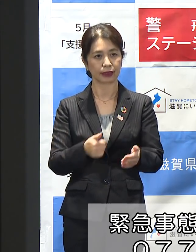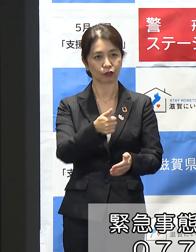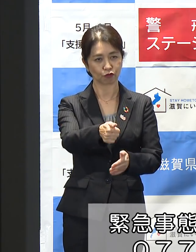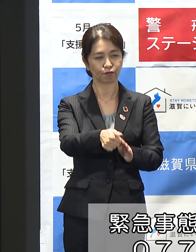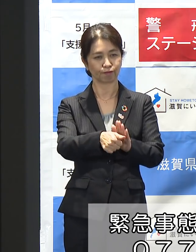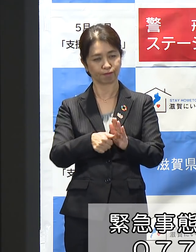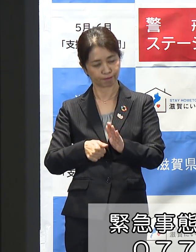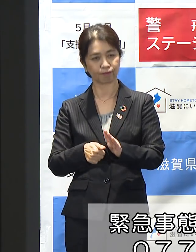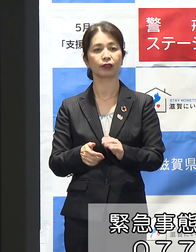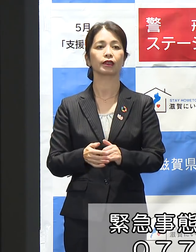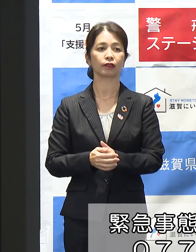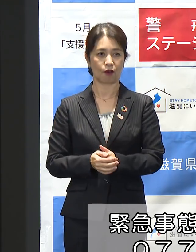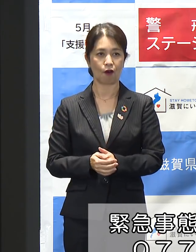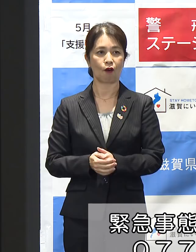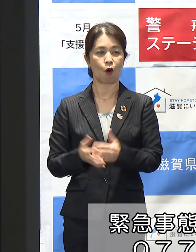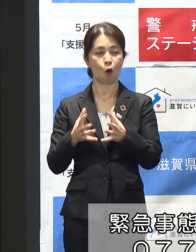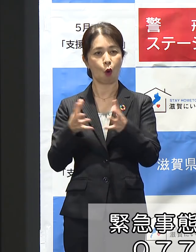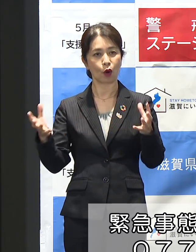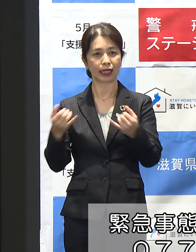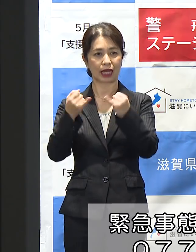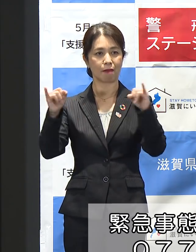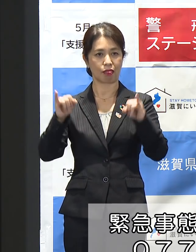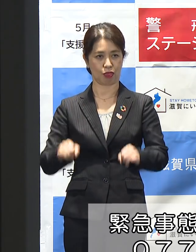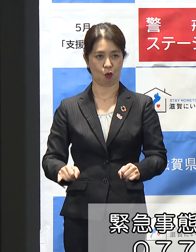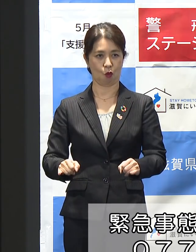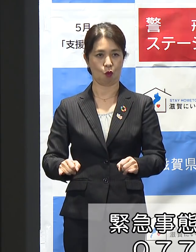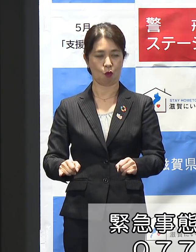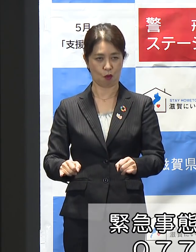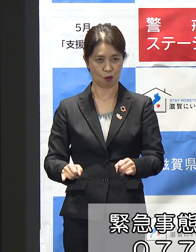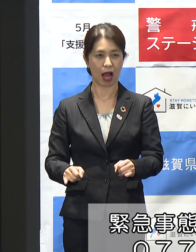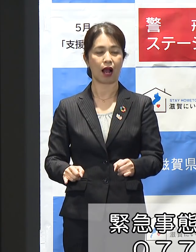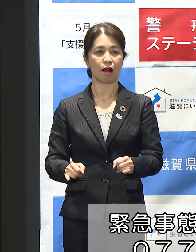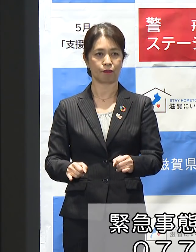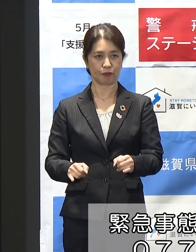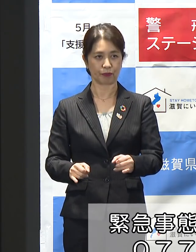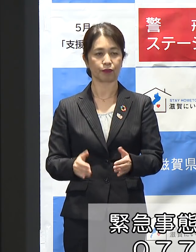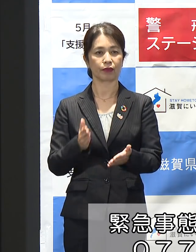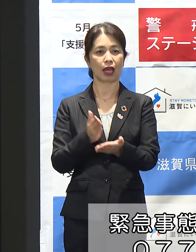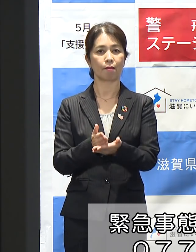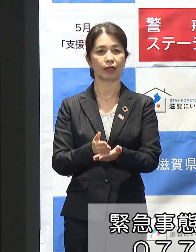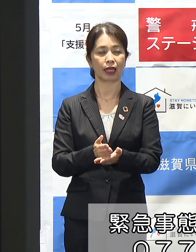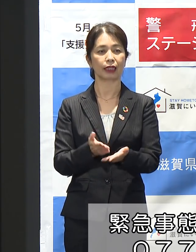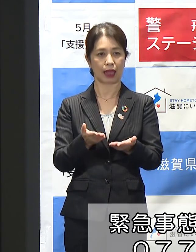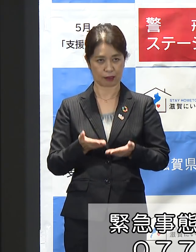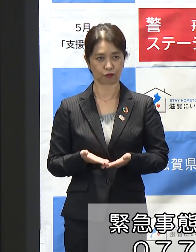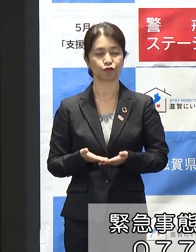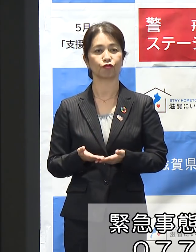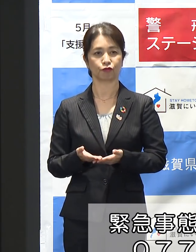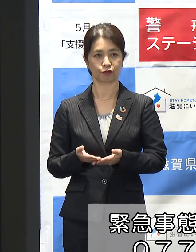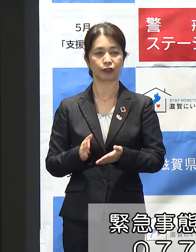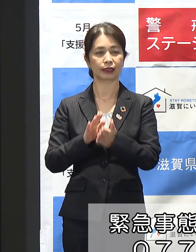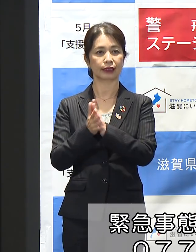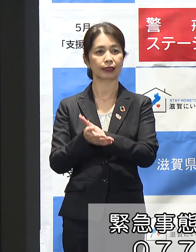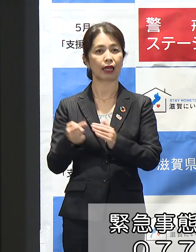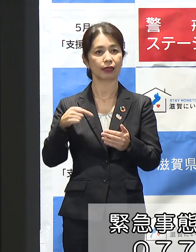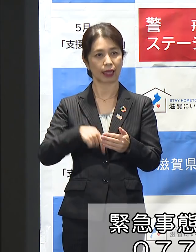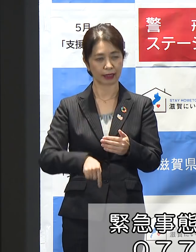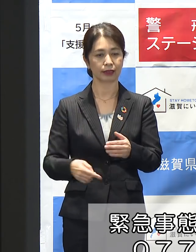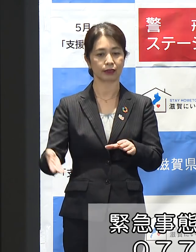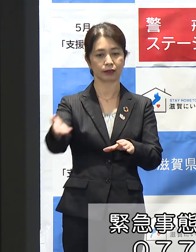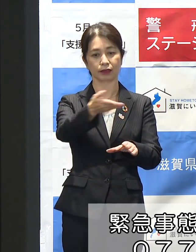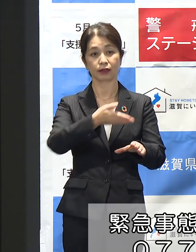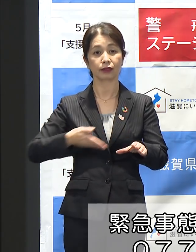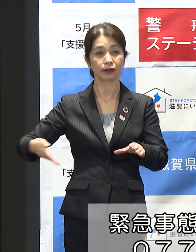請、大規模イベントの開催自粛の要請、県外からの利用者が多く見込まれる琵琶湖